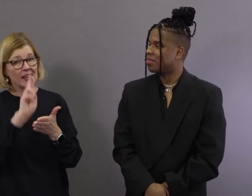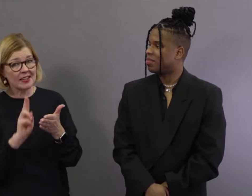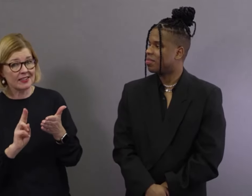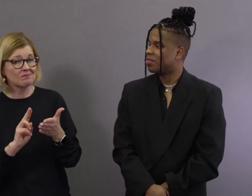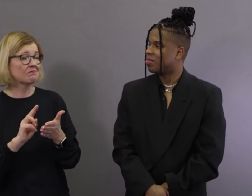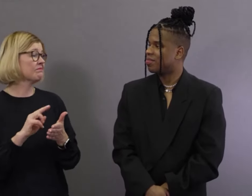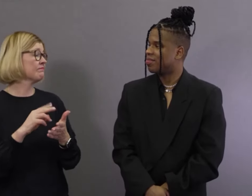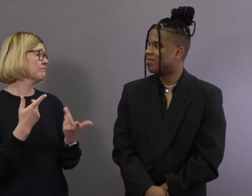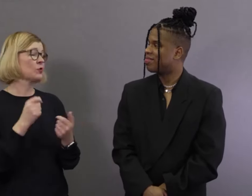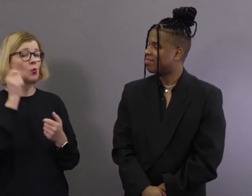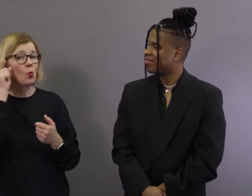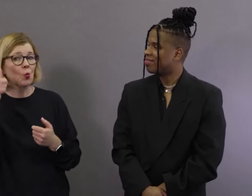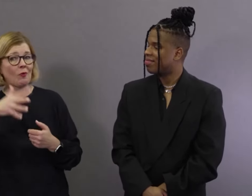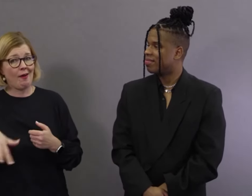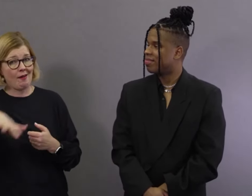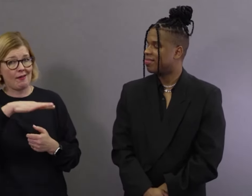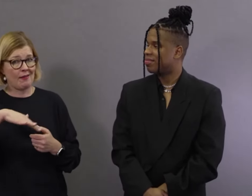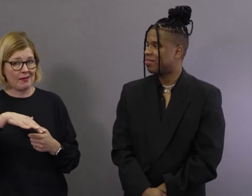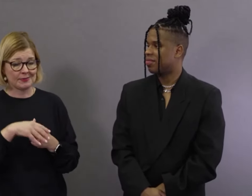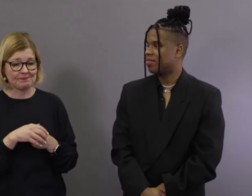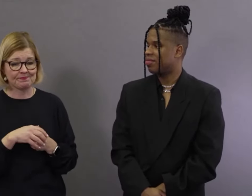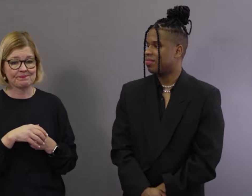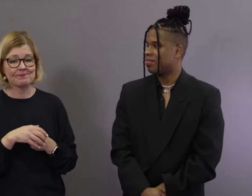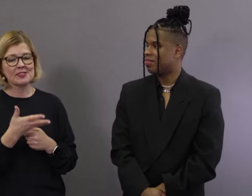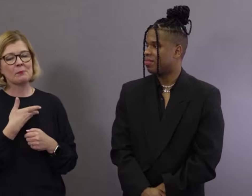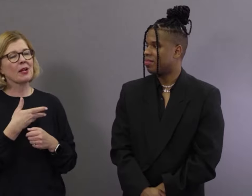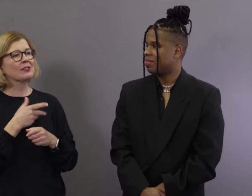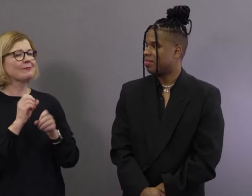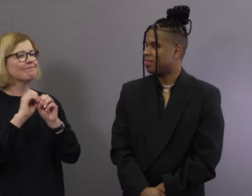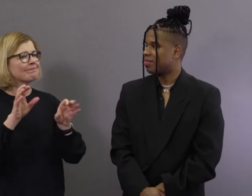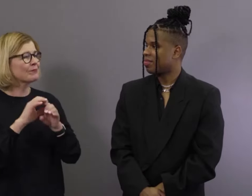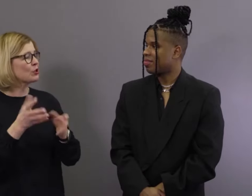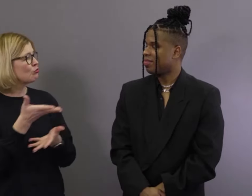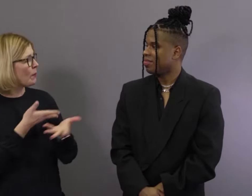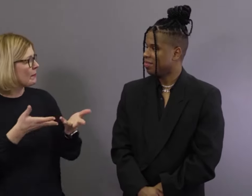pariin, niin viihde, taide kuin kulttuurialalla.